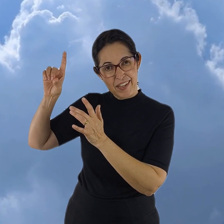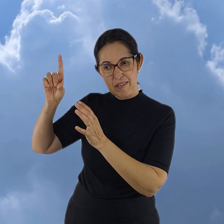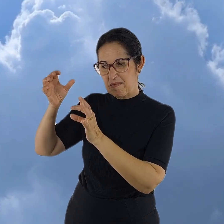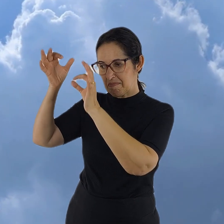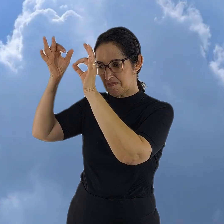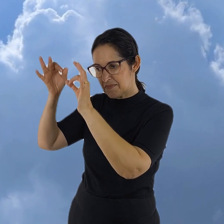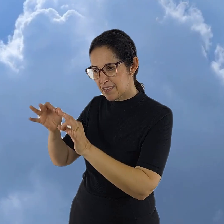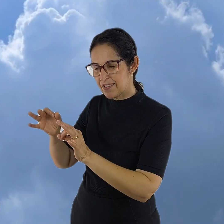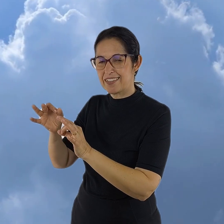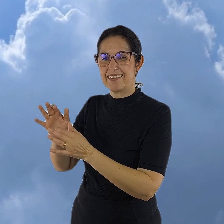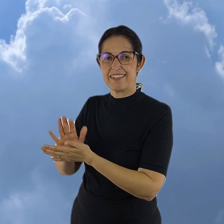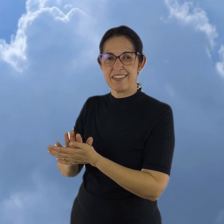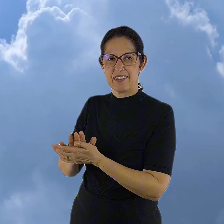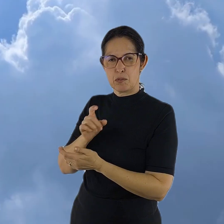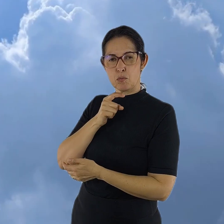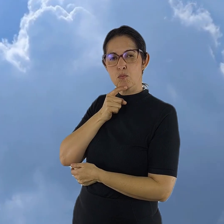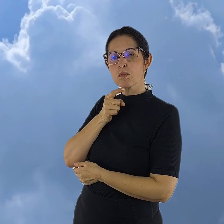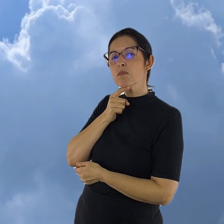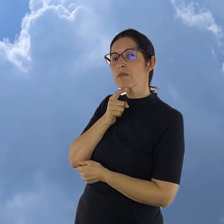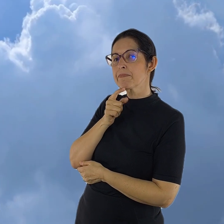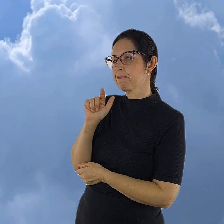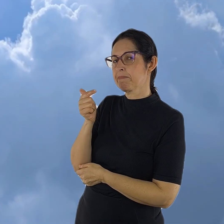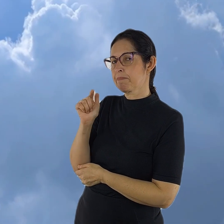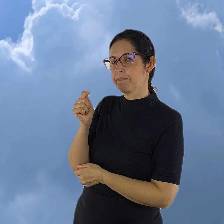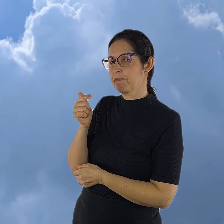Em Deus não há possibilidades.